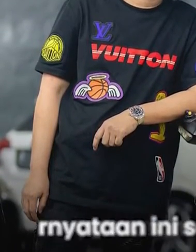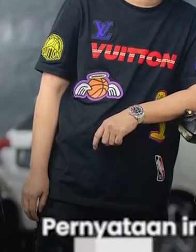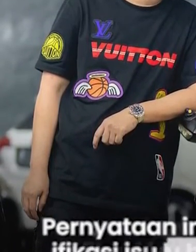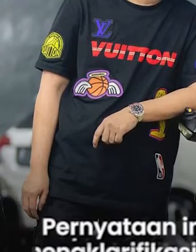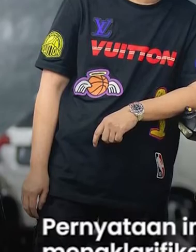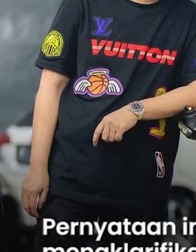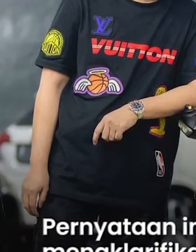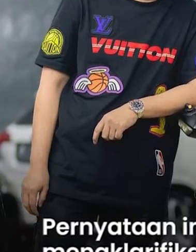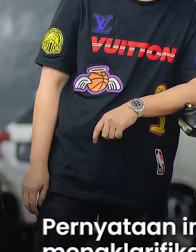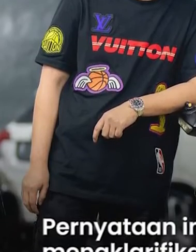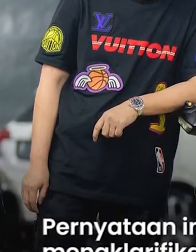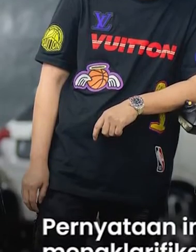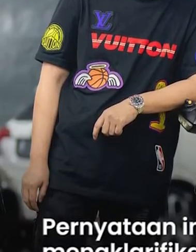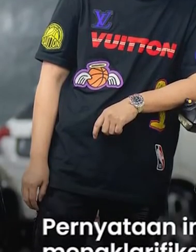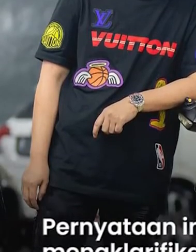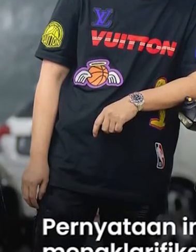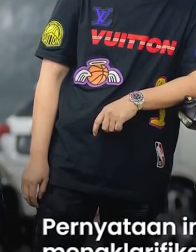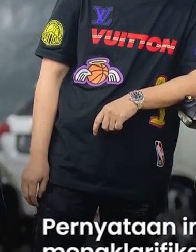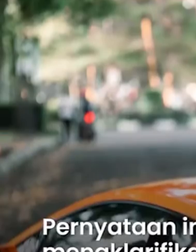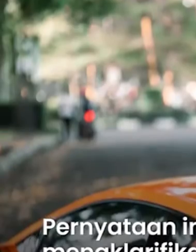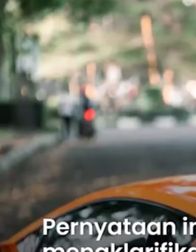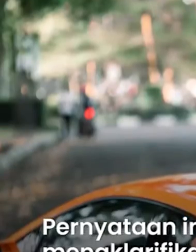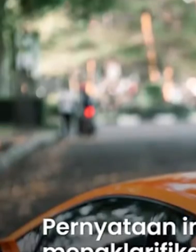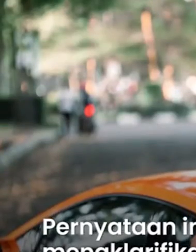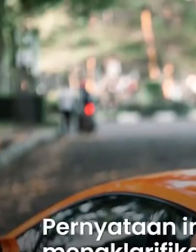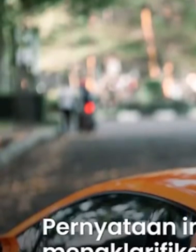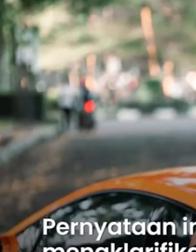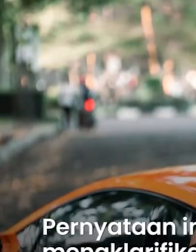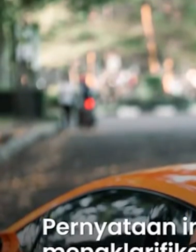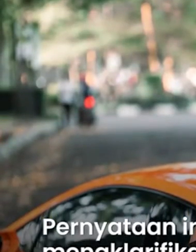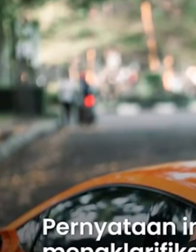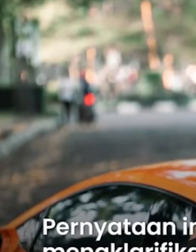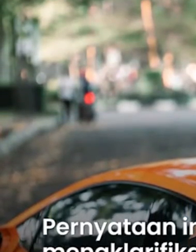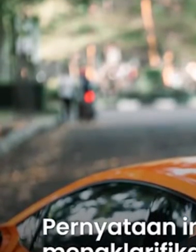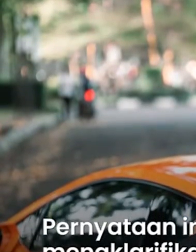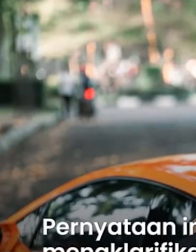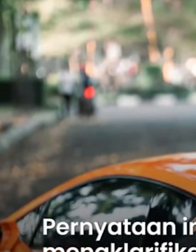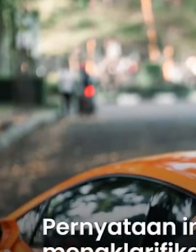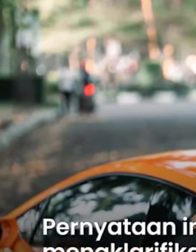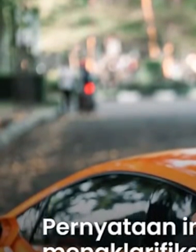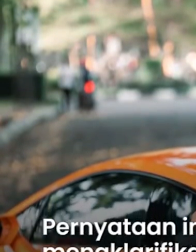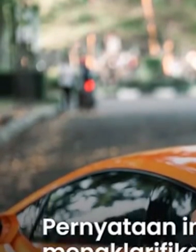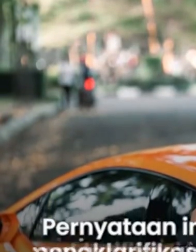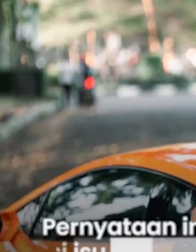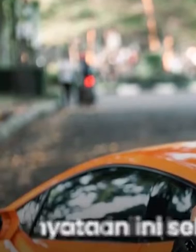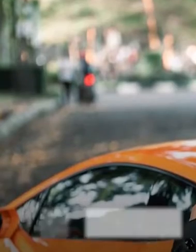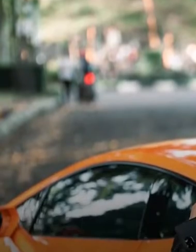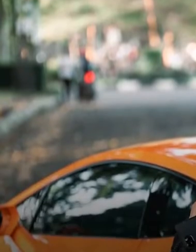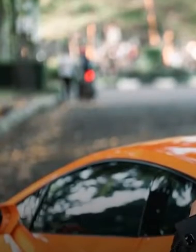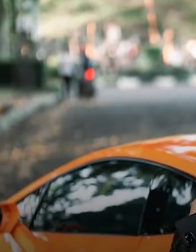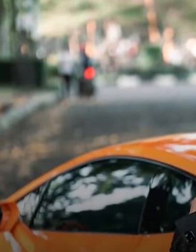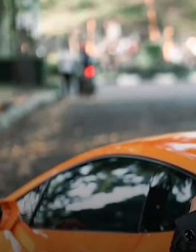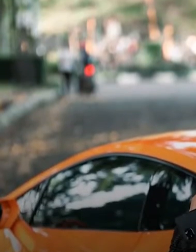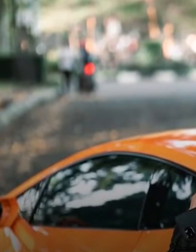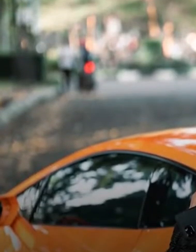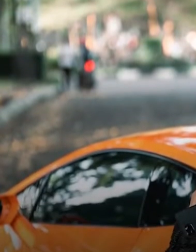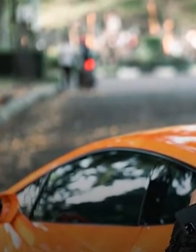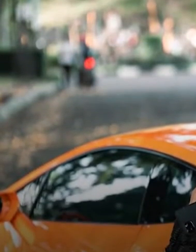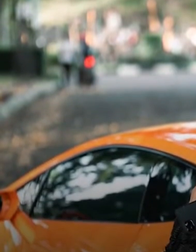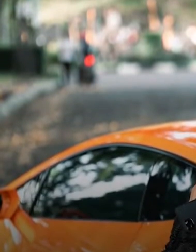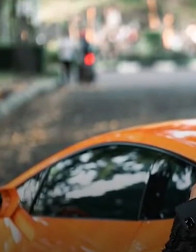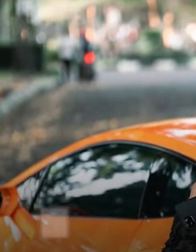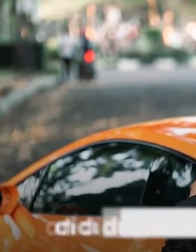Indra games dikutip dari tribunnews.com Doni Salma Nadya sebagai affiliater quoteex Yang dilaporkan oleh seseorang berinisial